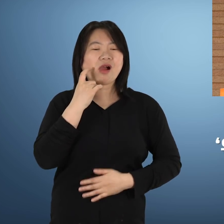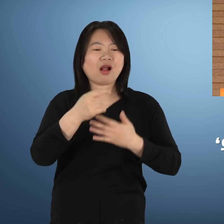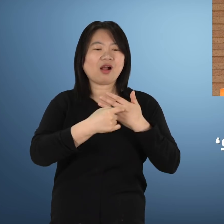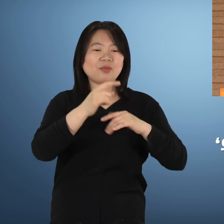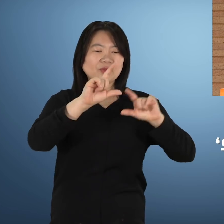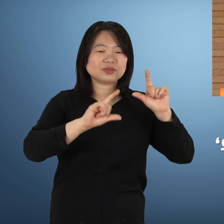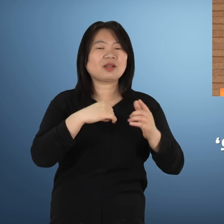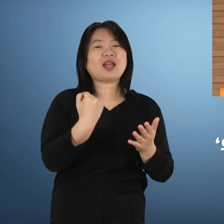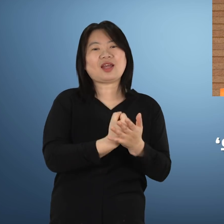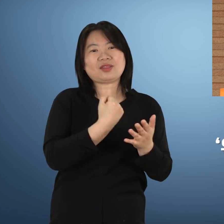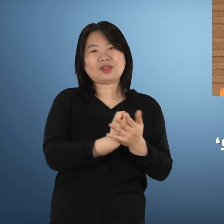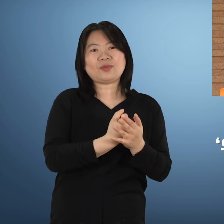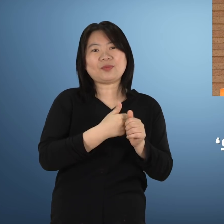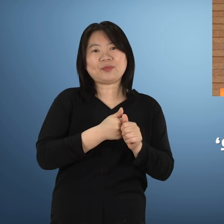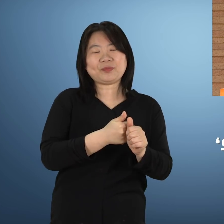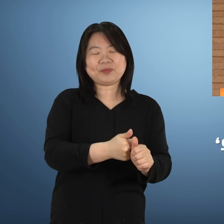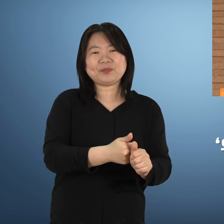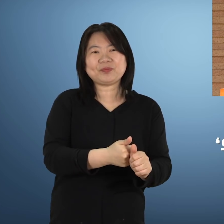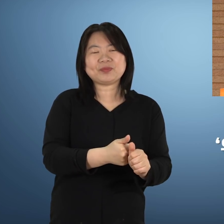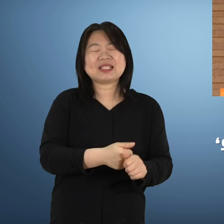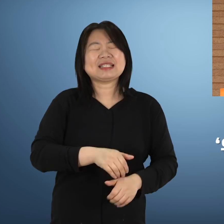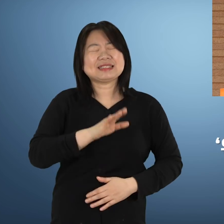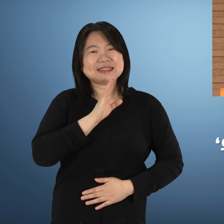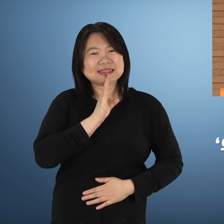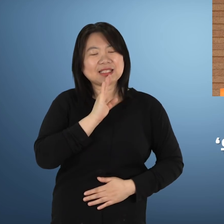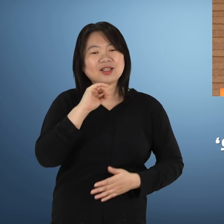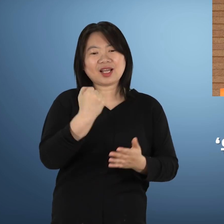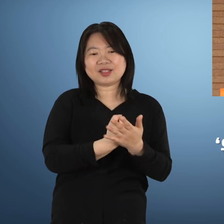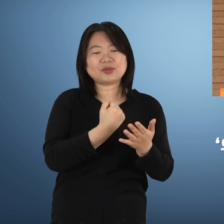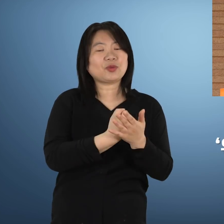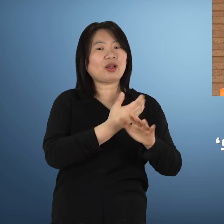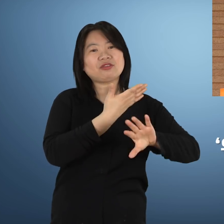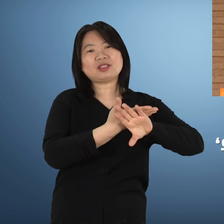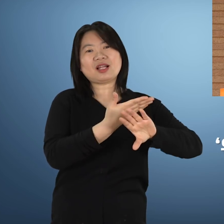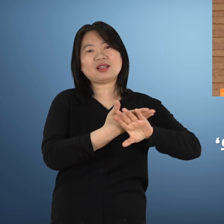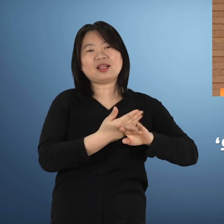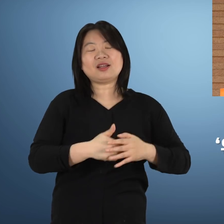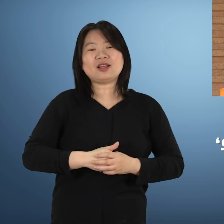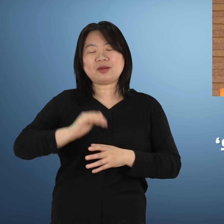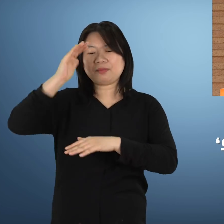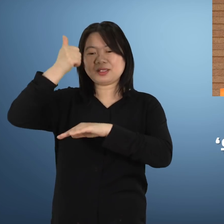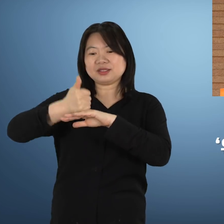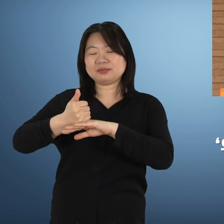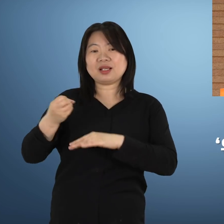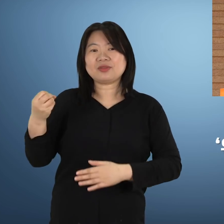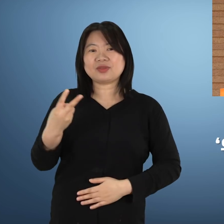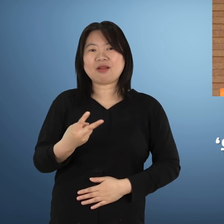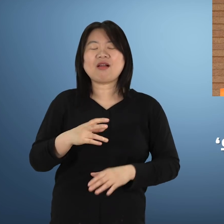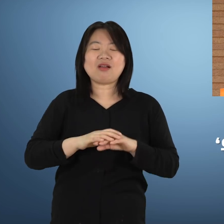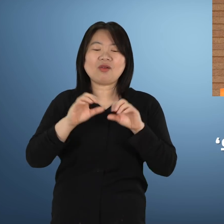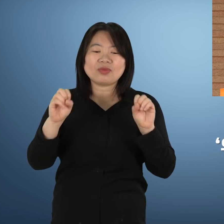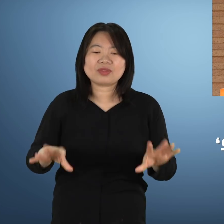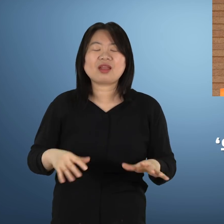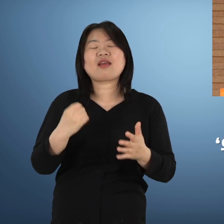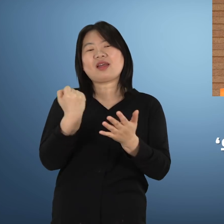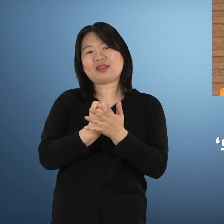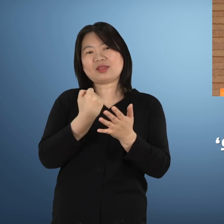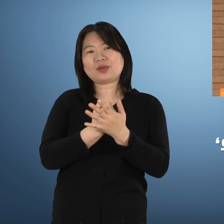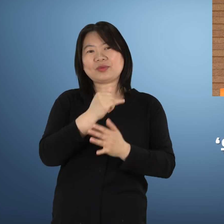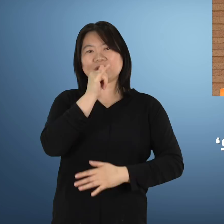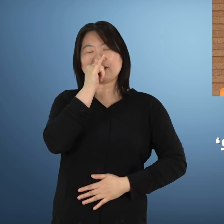근거한 애통, 진정한 애통은 아니라는 거죠. 마지막으로 또 헛된 애통,